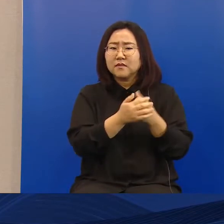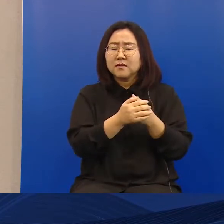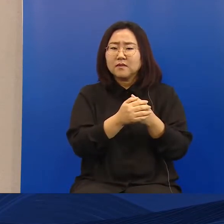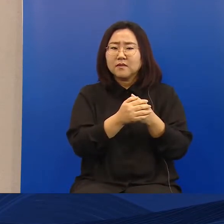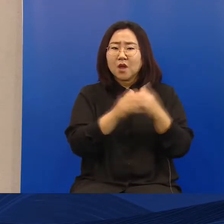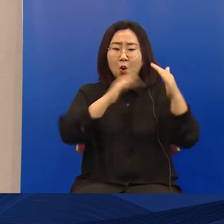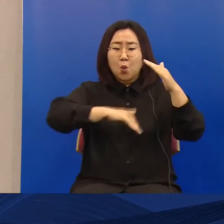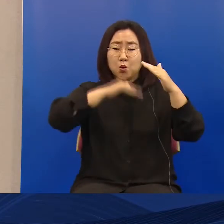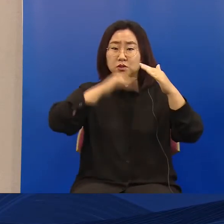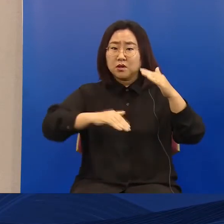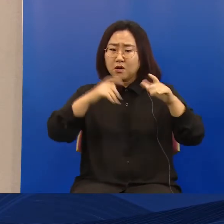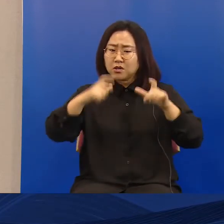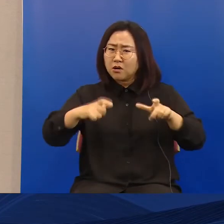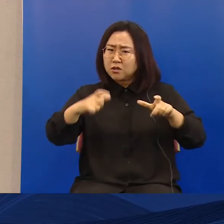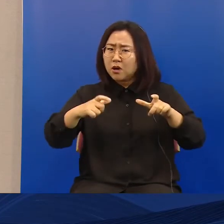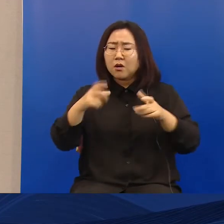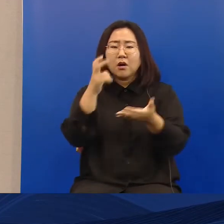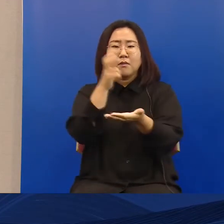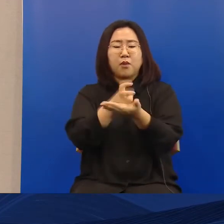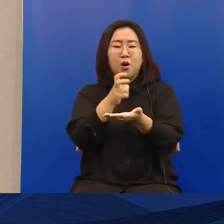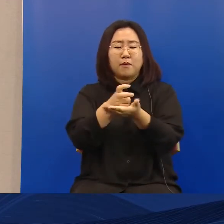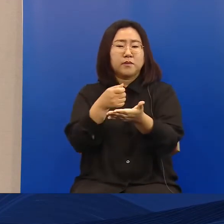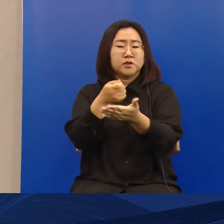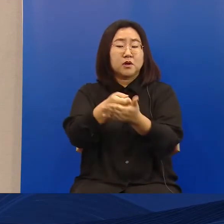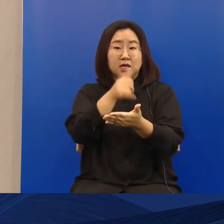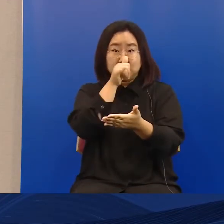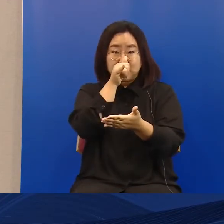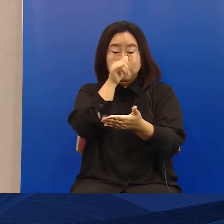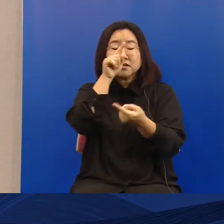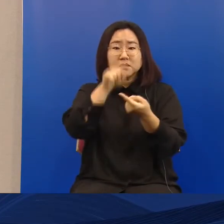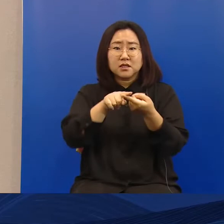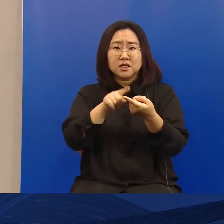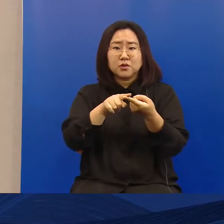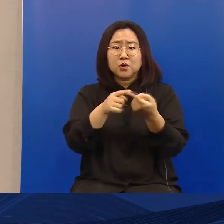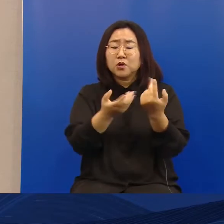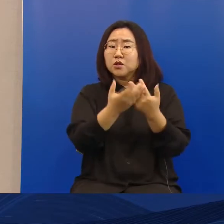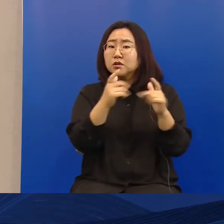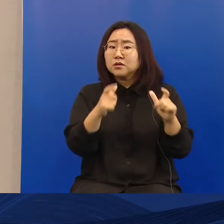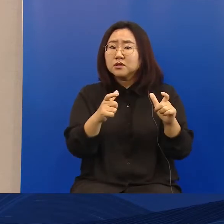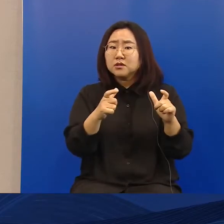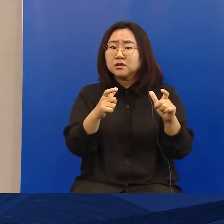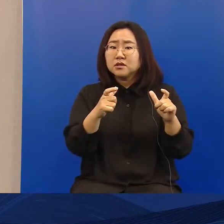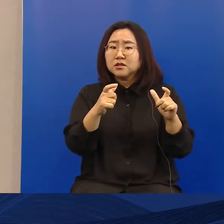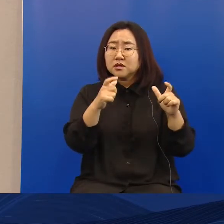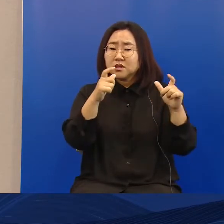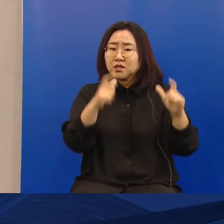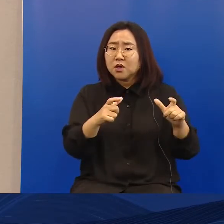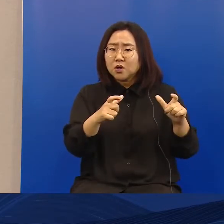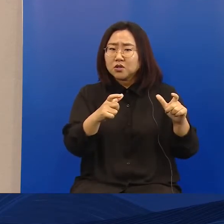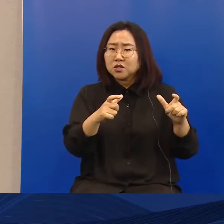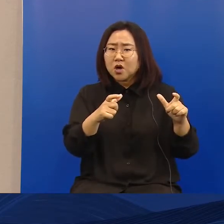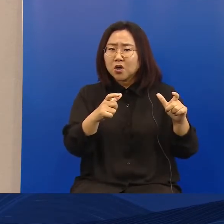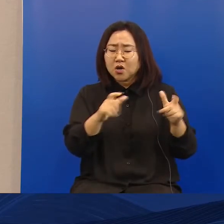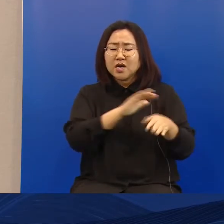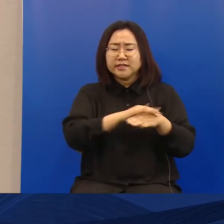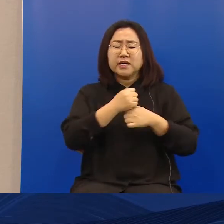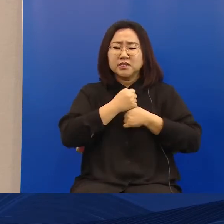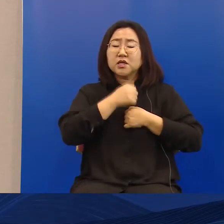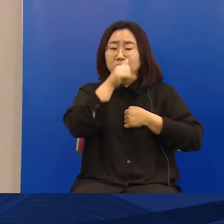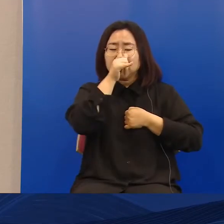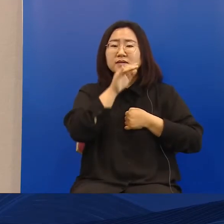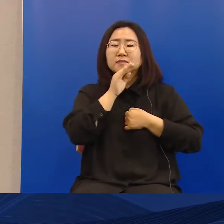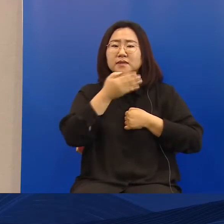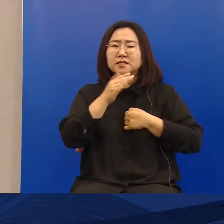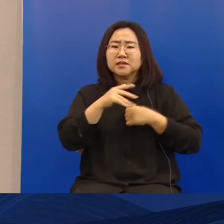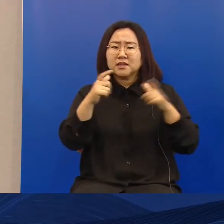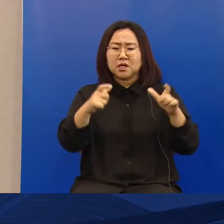영역이거든요. 사실 공적 영역은 법률에 정해져 있는 대로 제주도가 그 영역을 충실히 지키고 있는데